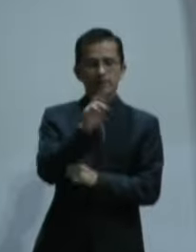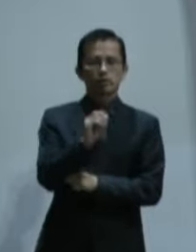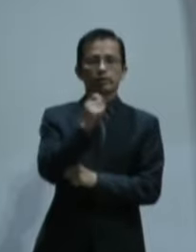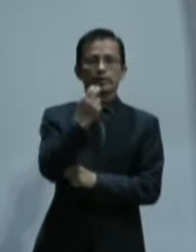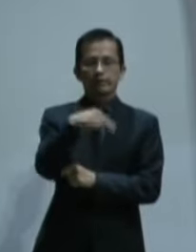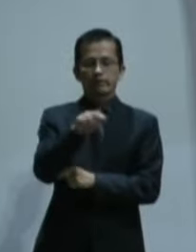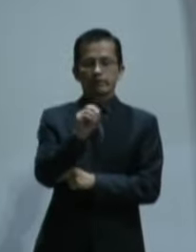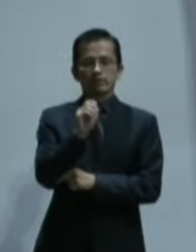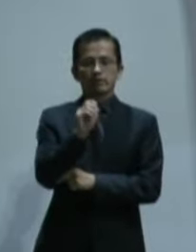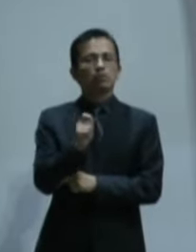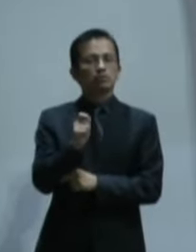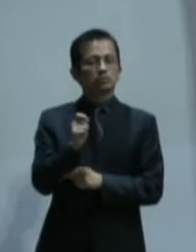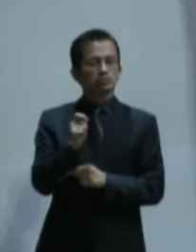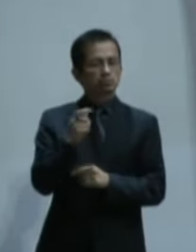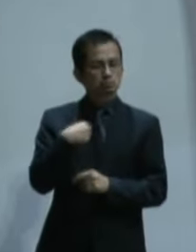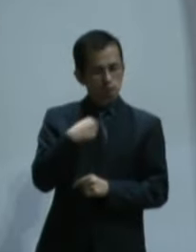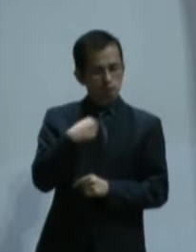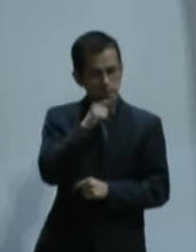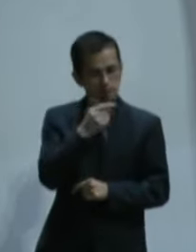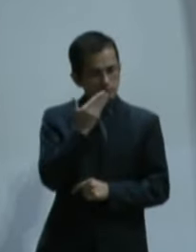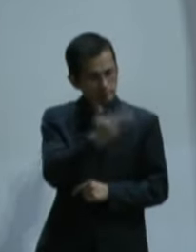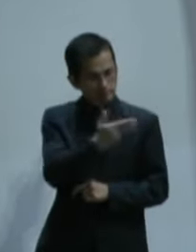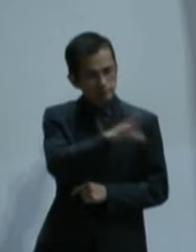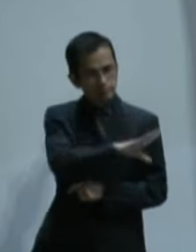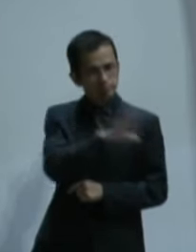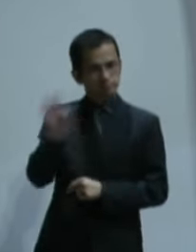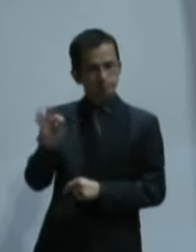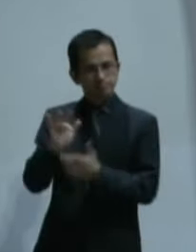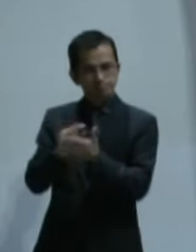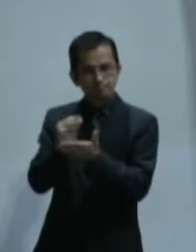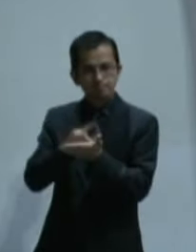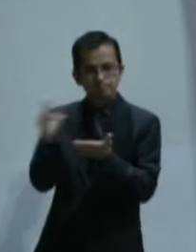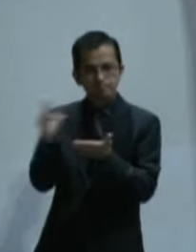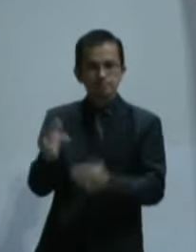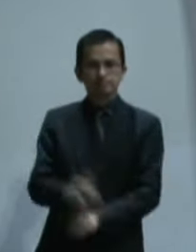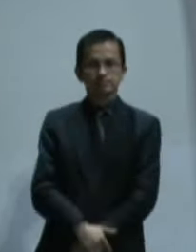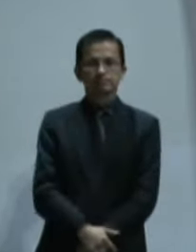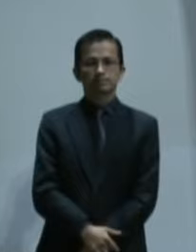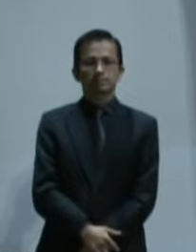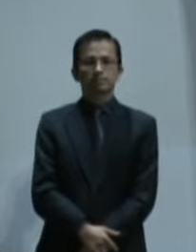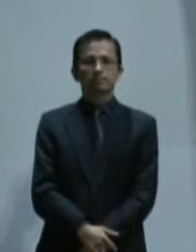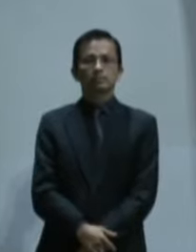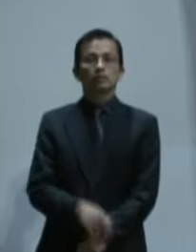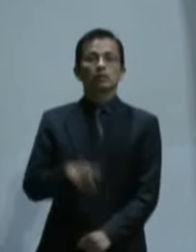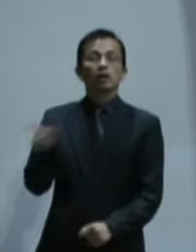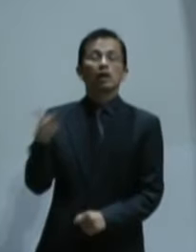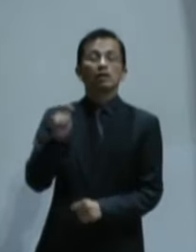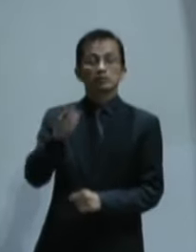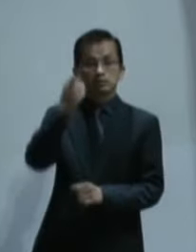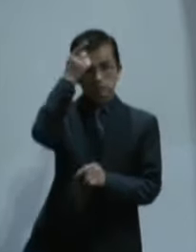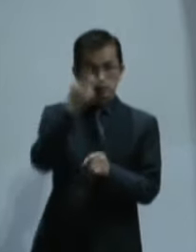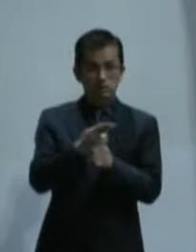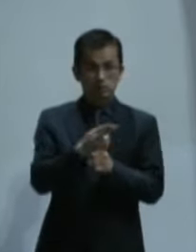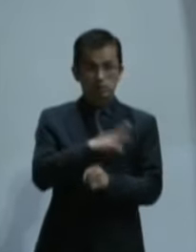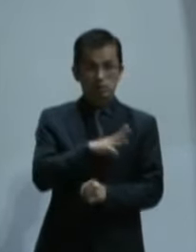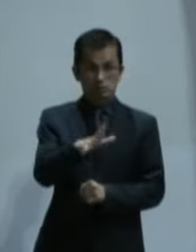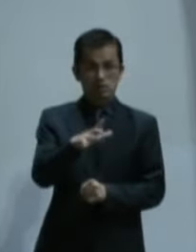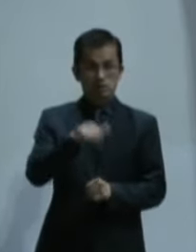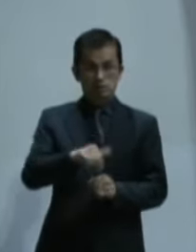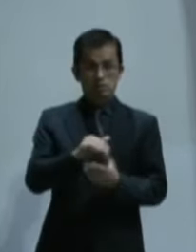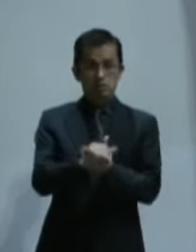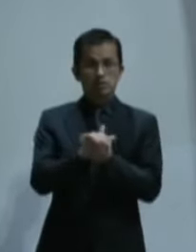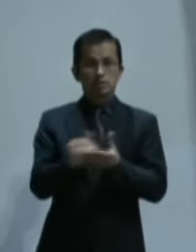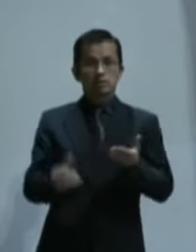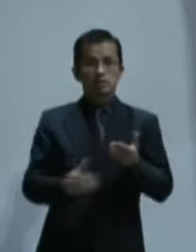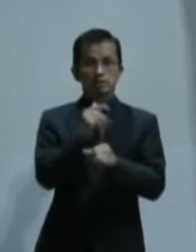Villarreal a quien también pido extiendas nuestro agradecimiento él es el director general de la Lotería Nacional